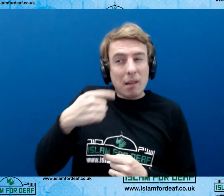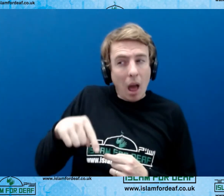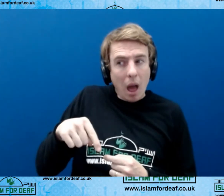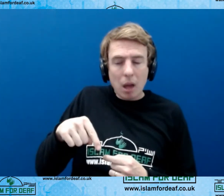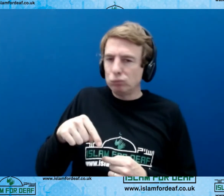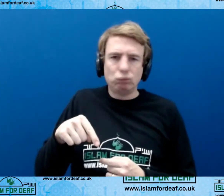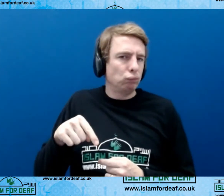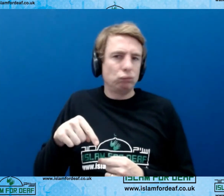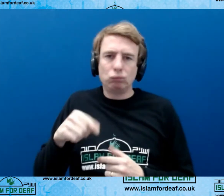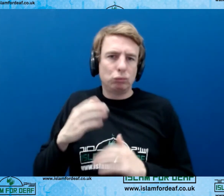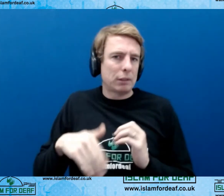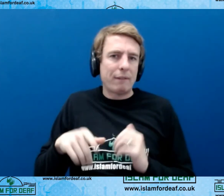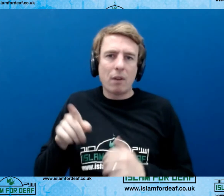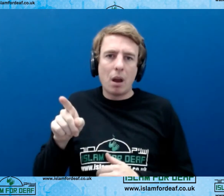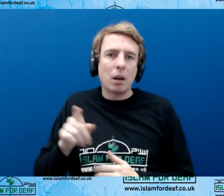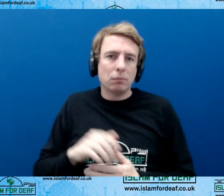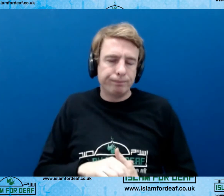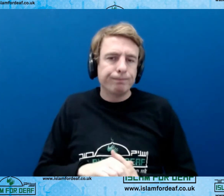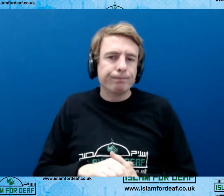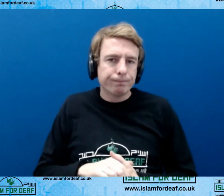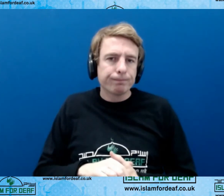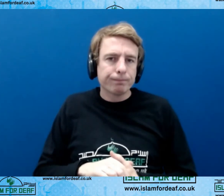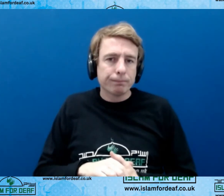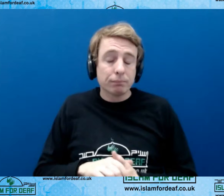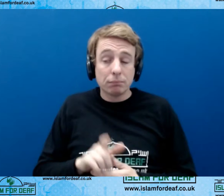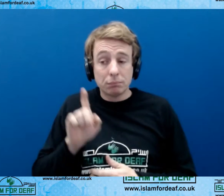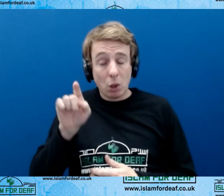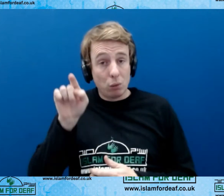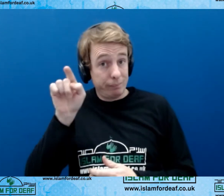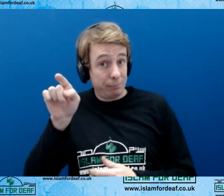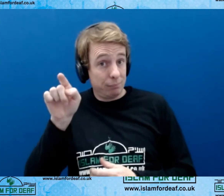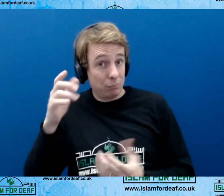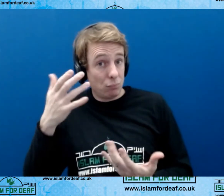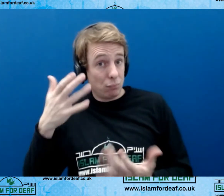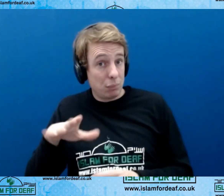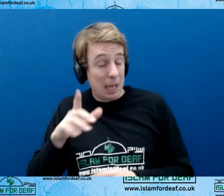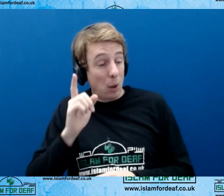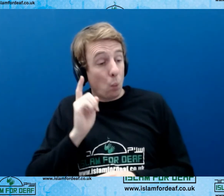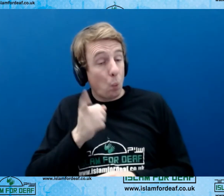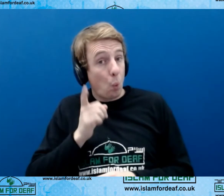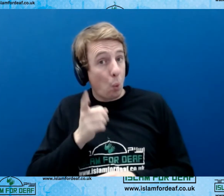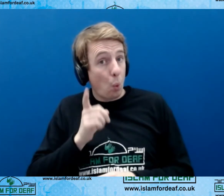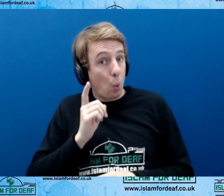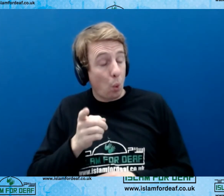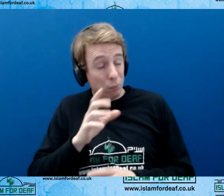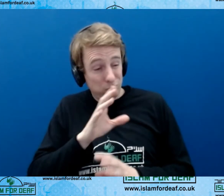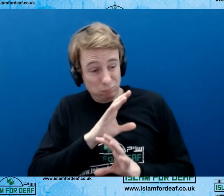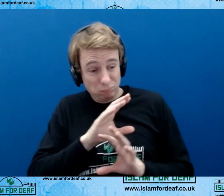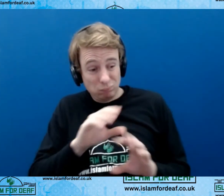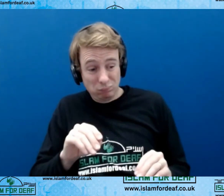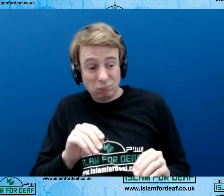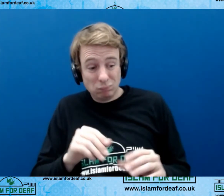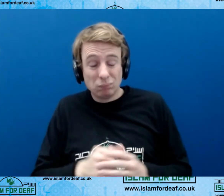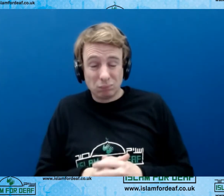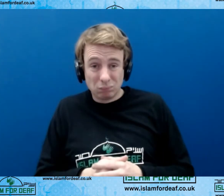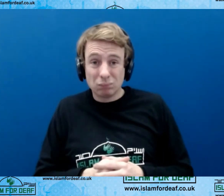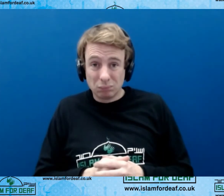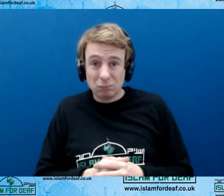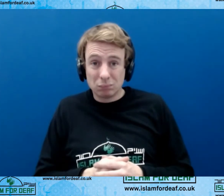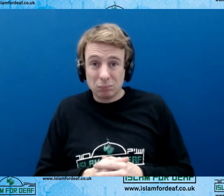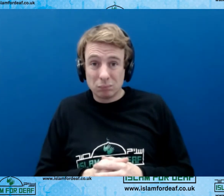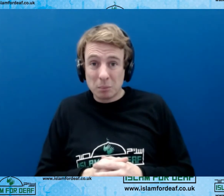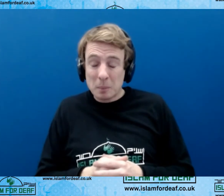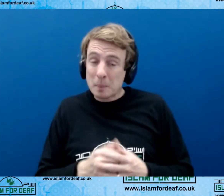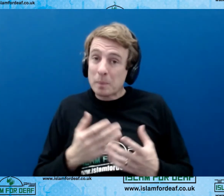then indeed know that I'm a warner to you. بين يدي عذاب شديد. In front of a